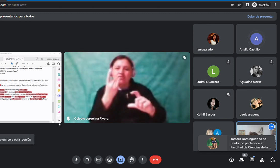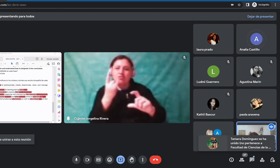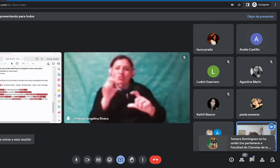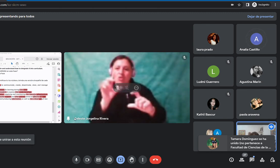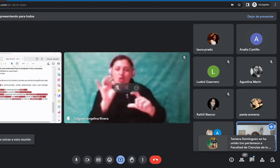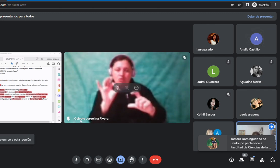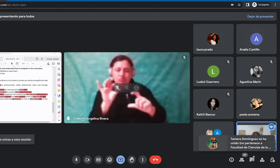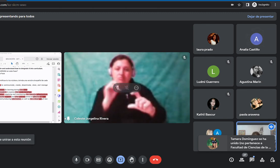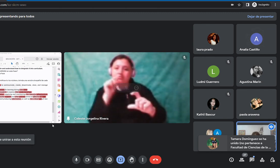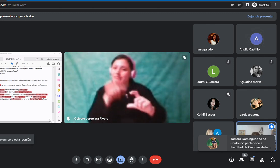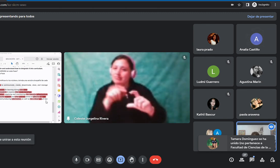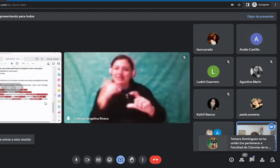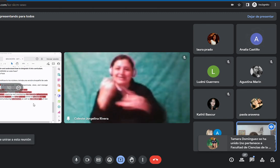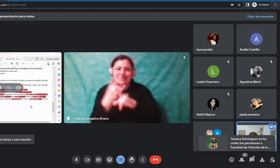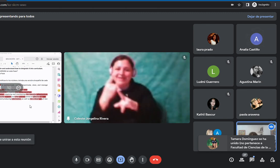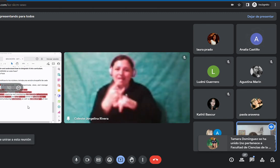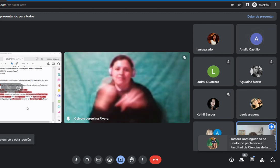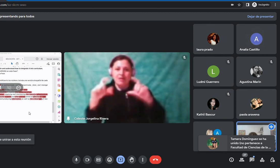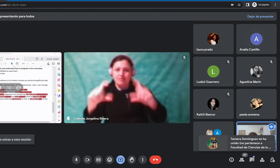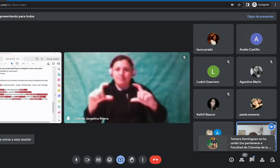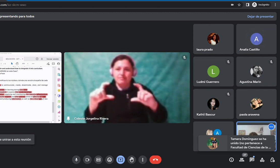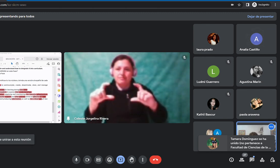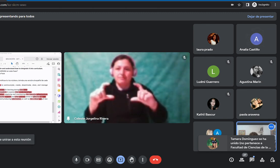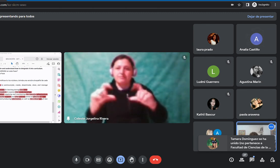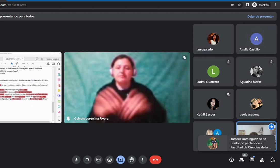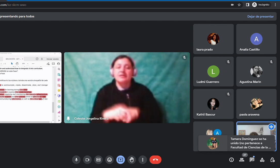poniendo en primer lugar a Celeste, que había cambiado.